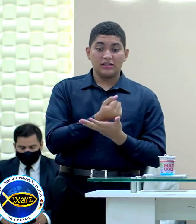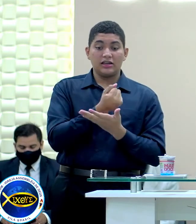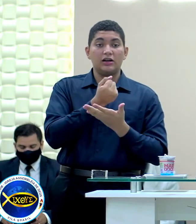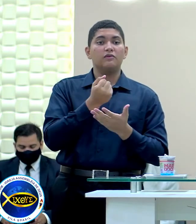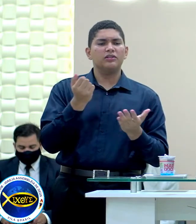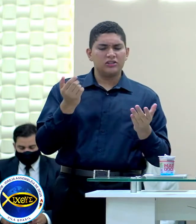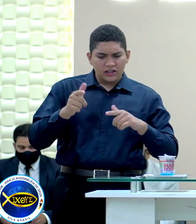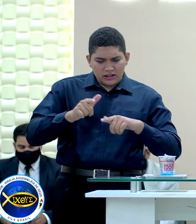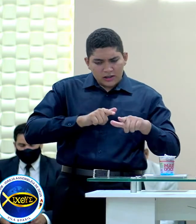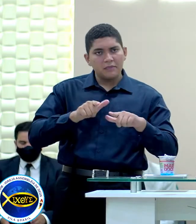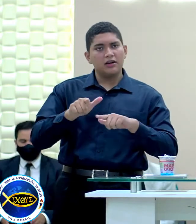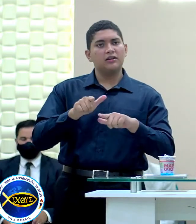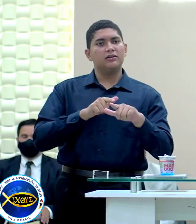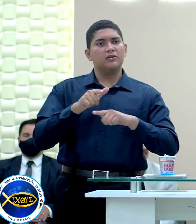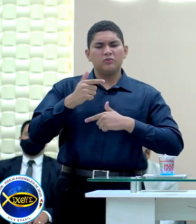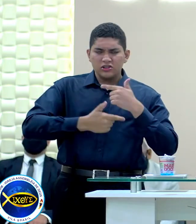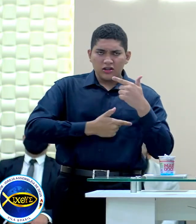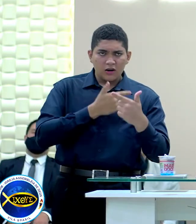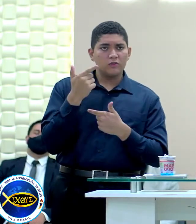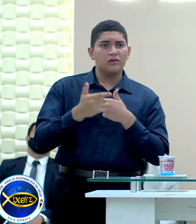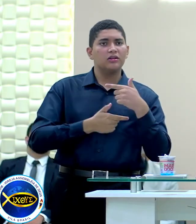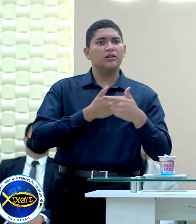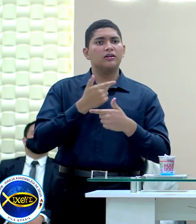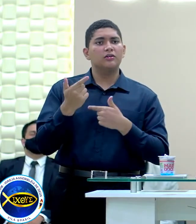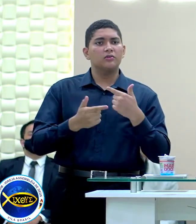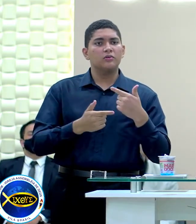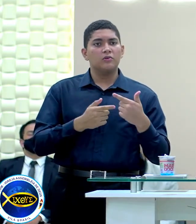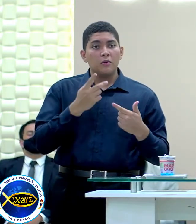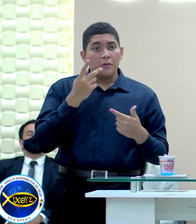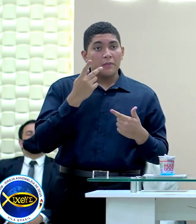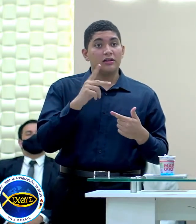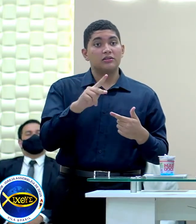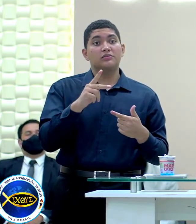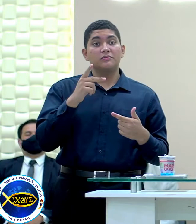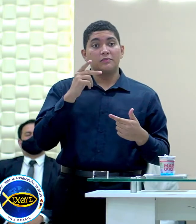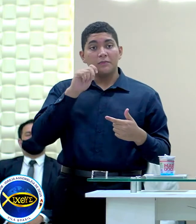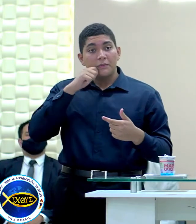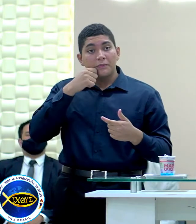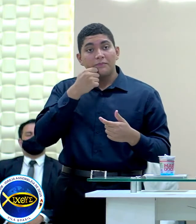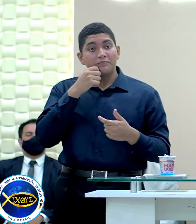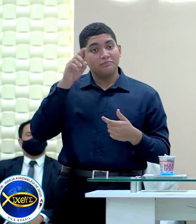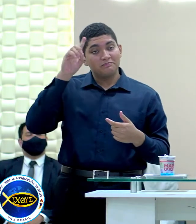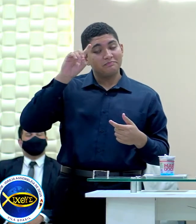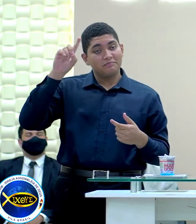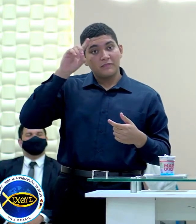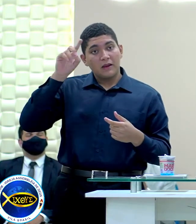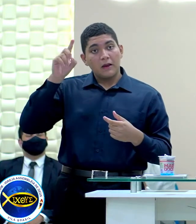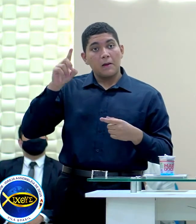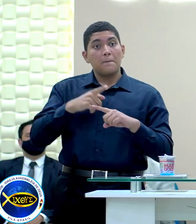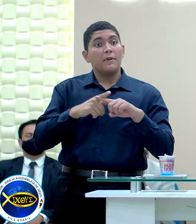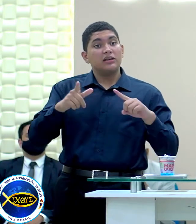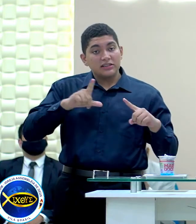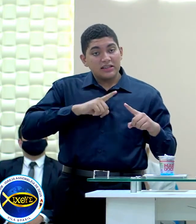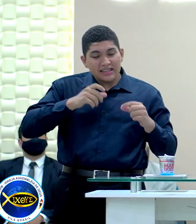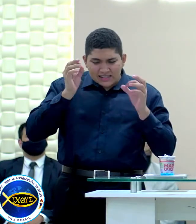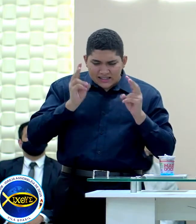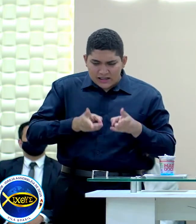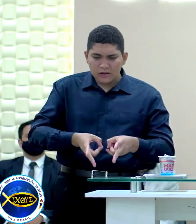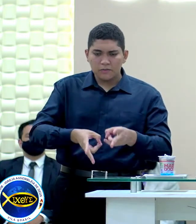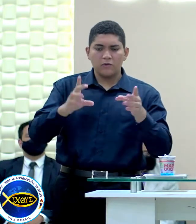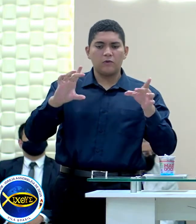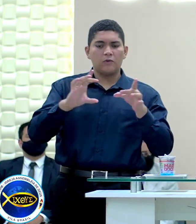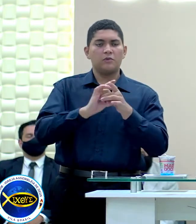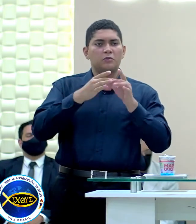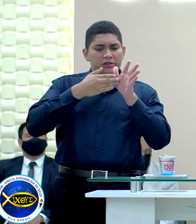trabalhando, que está lutando pelo seu pão de cada dia, mas está com compromisso